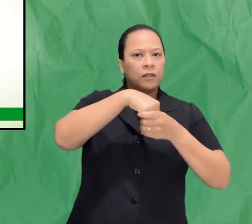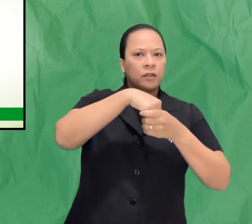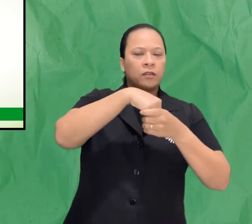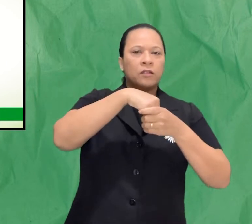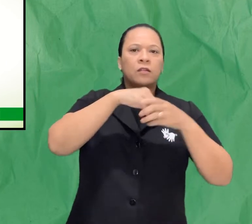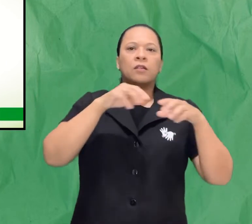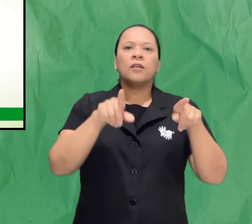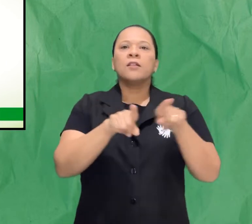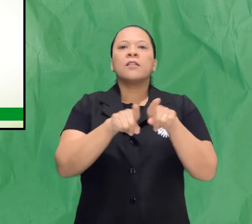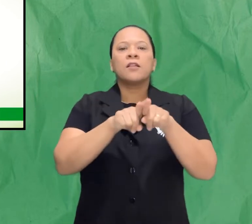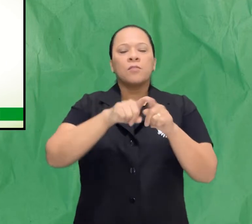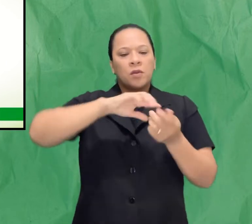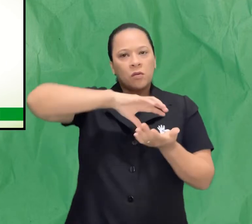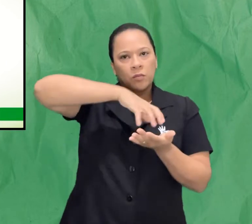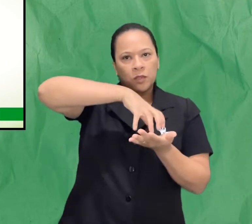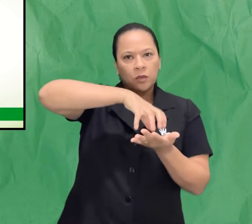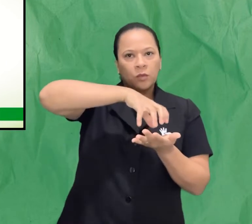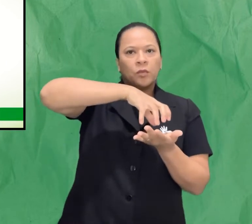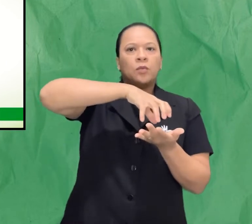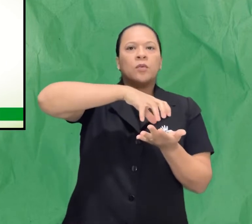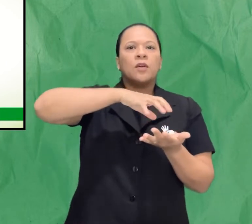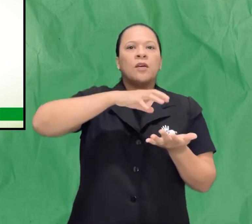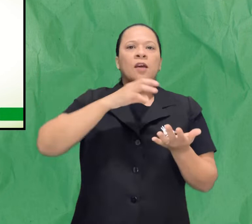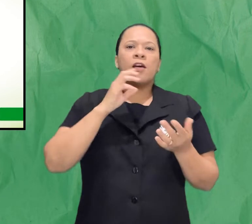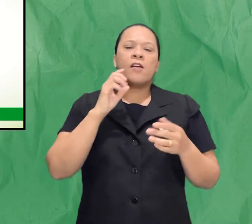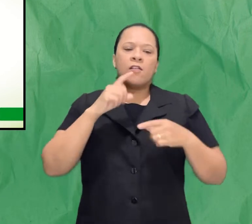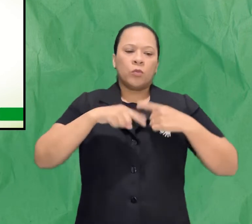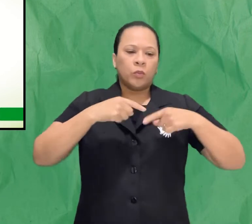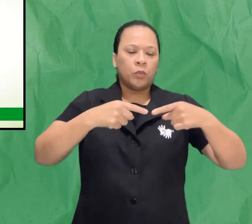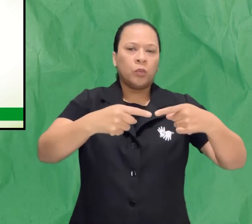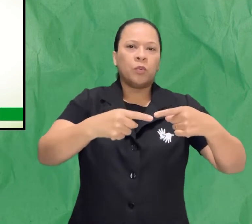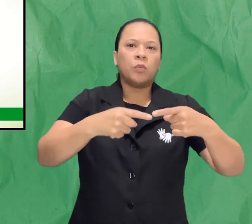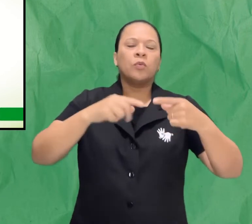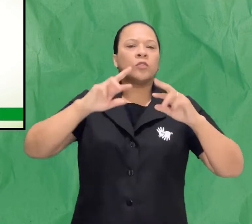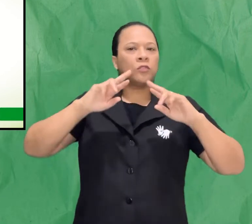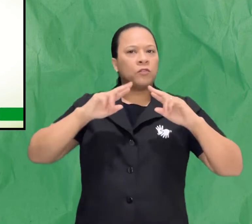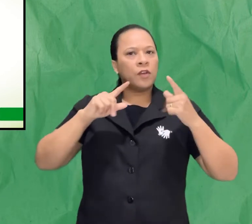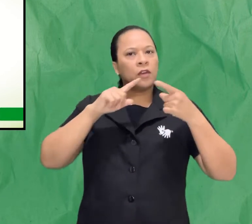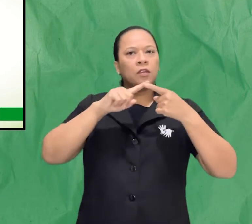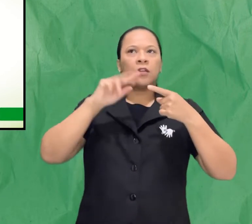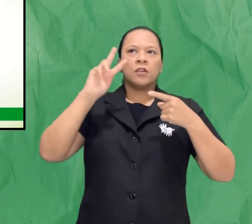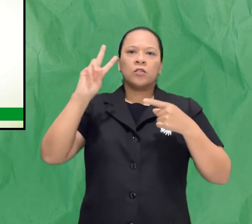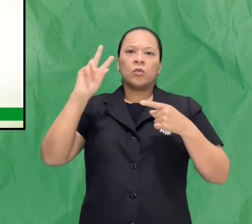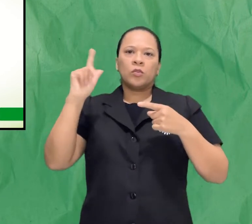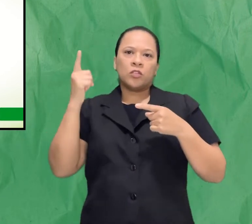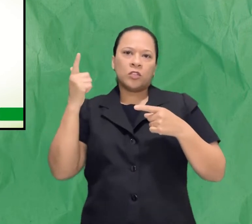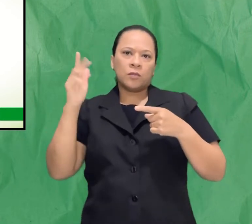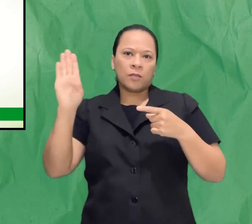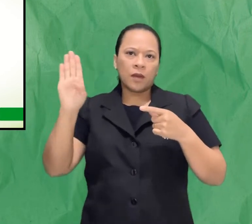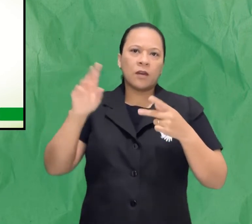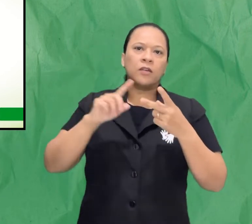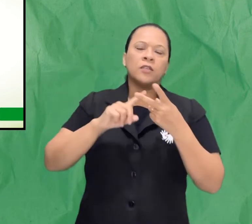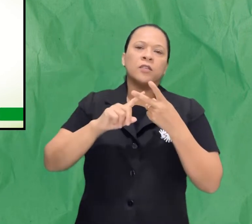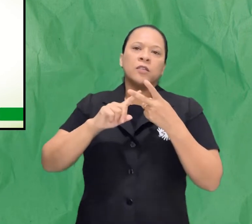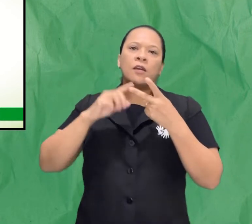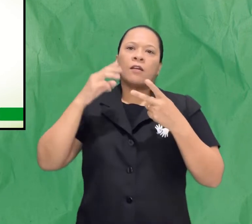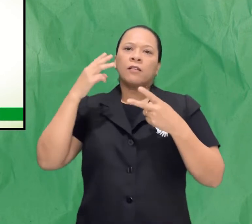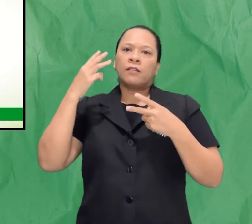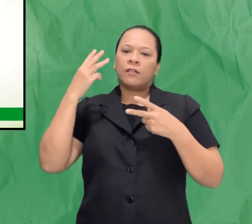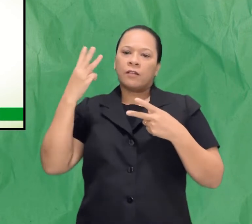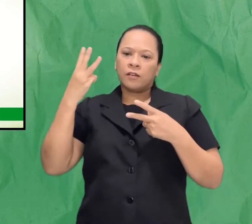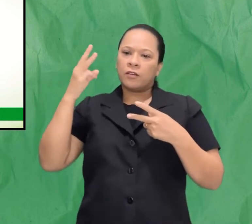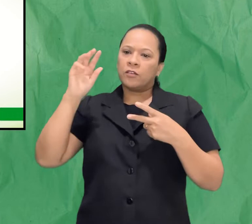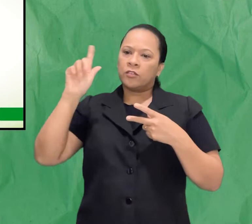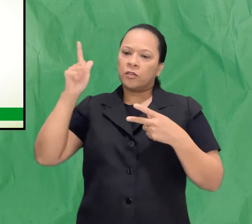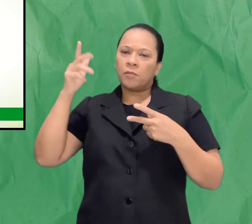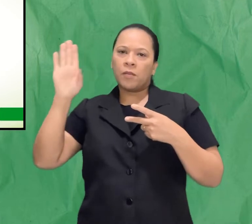também ele tem diferentes velocidades. Tem um processador de 2 GHz, de 3 GHz. Quanto